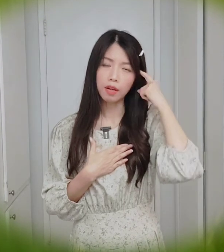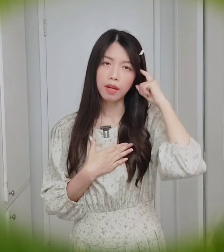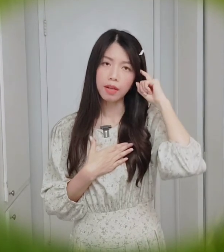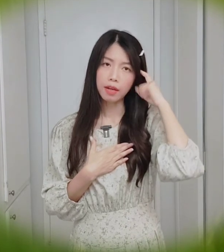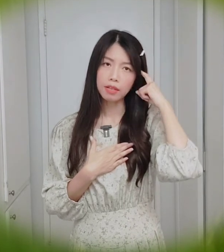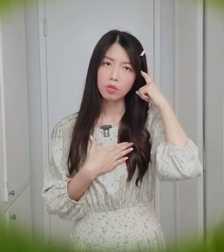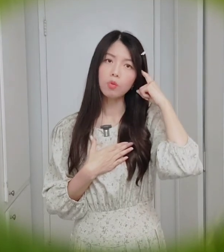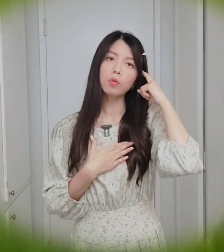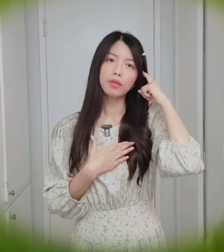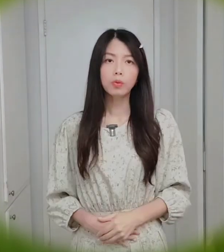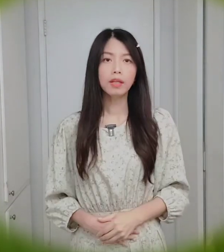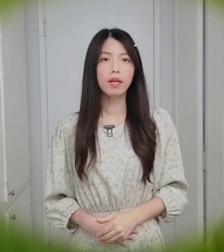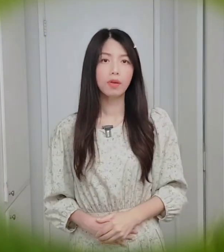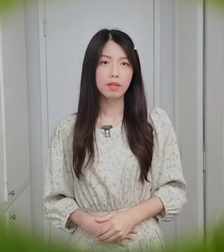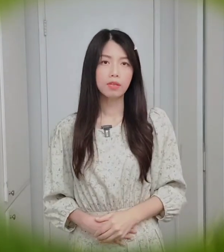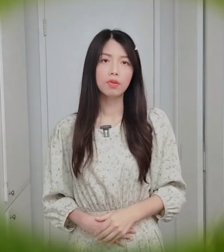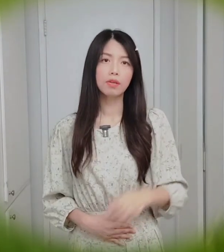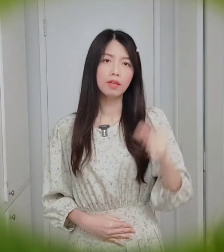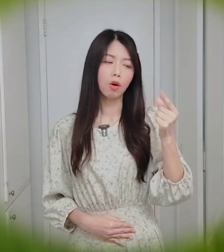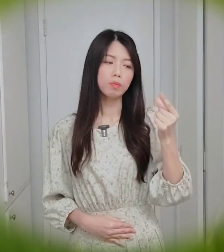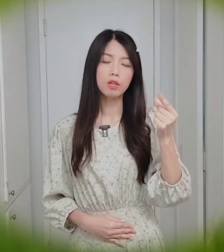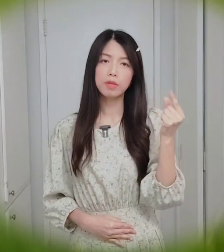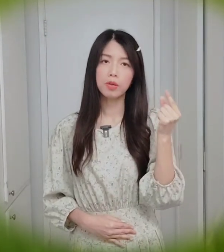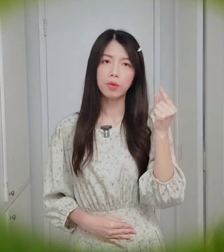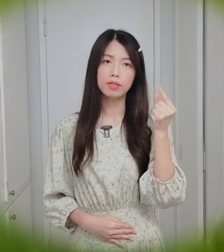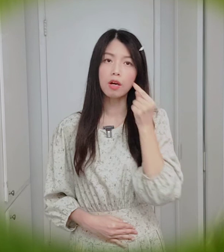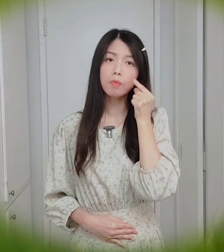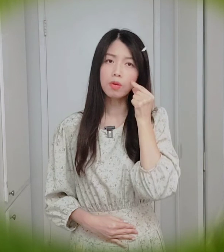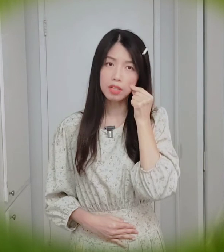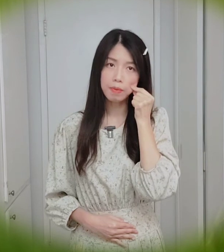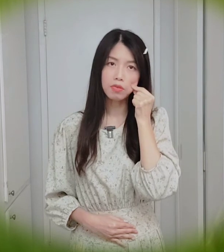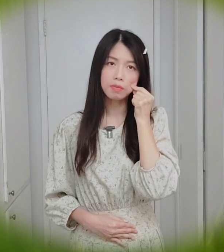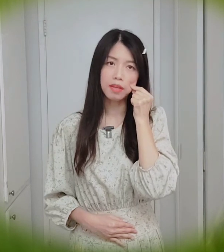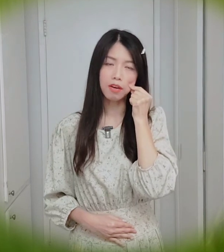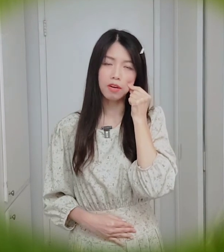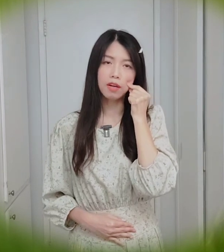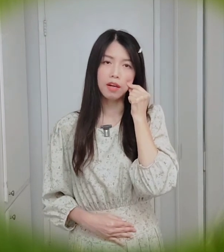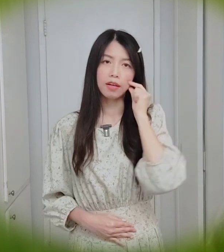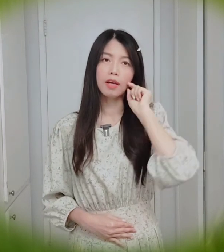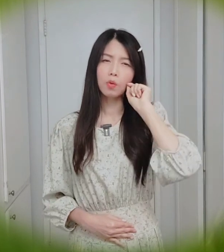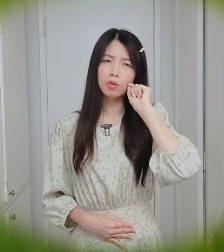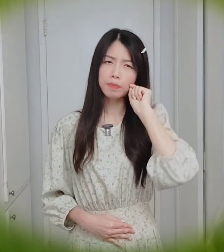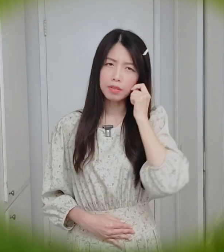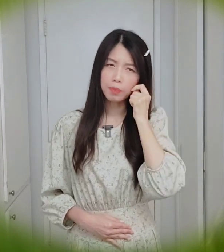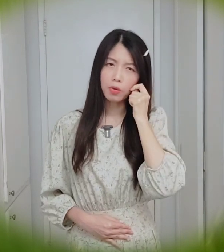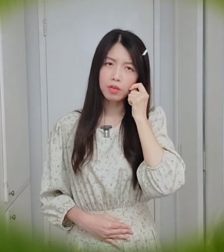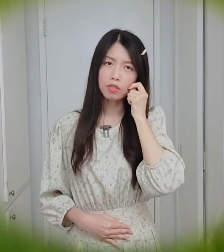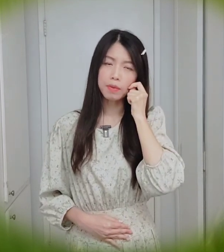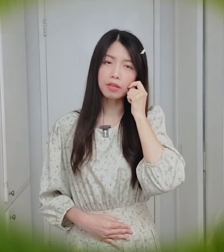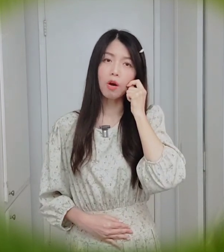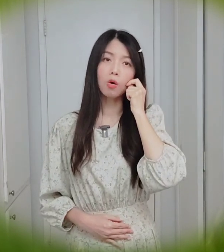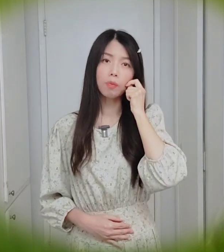돼요. 생각지도 못하다라고 하는 뜻의 수어는 엄지검지를 이용해서 볼을 잡아주시면 돼요. 아까 꼬집듯이